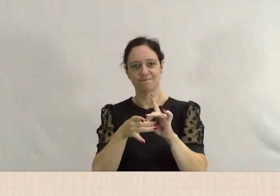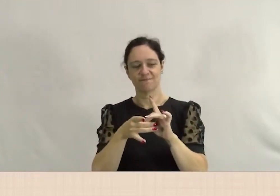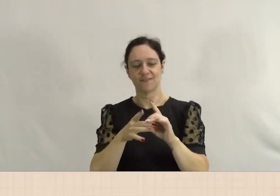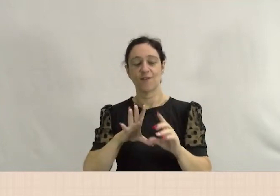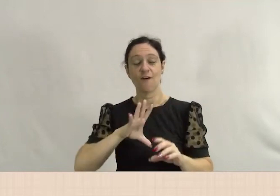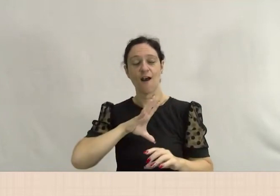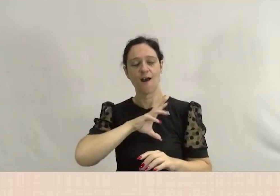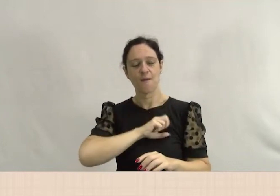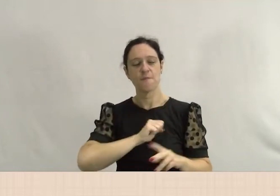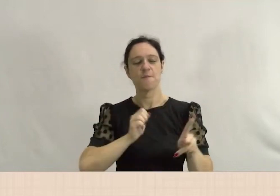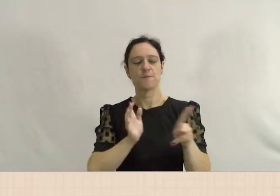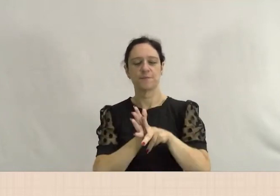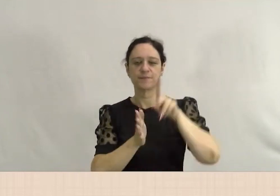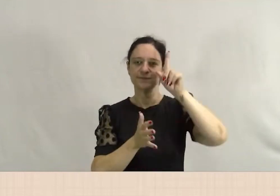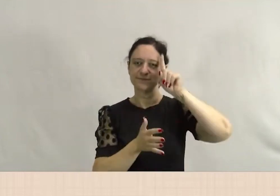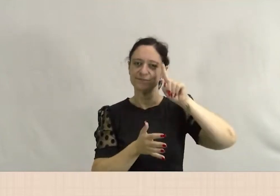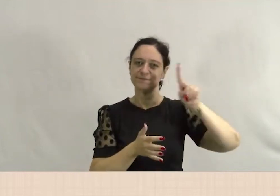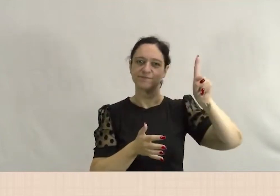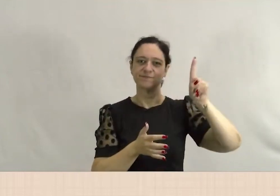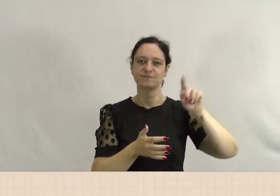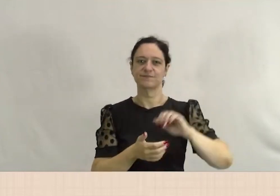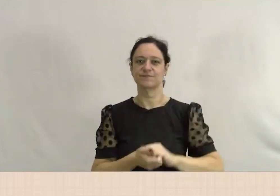universo.